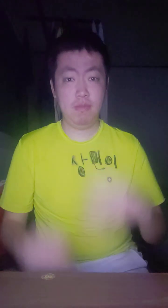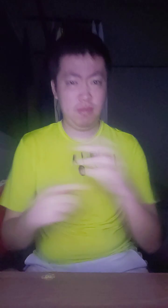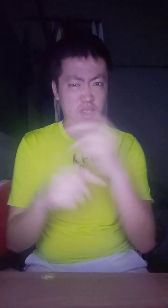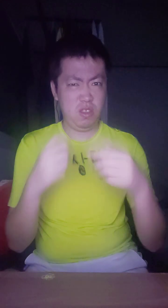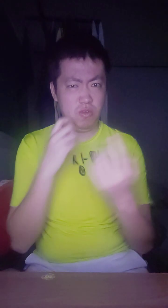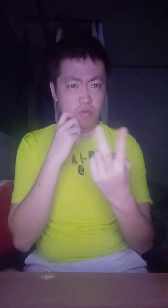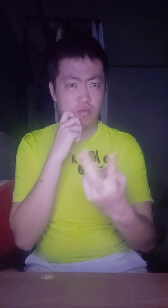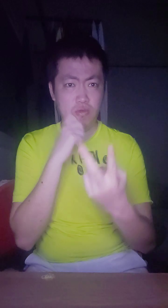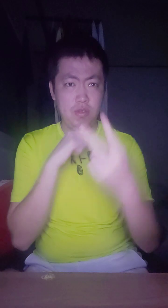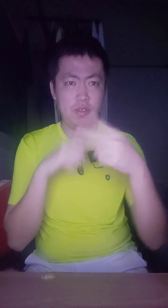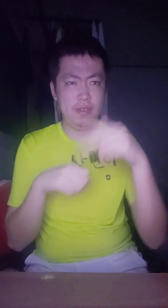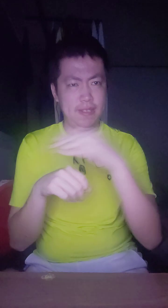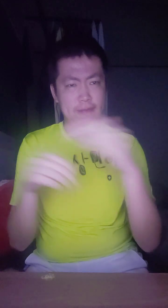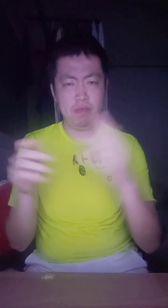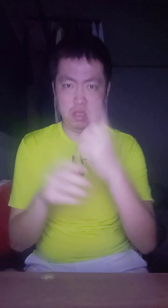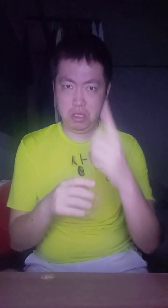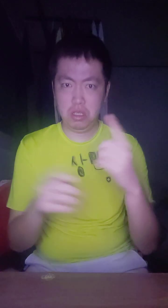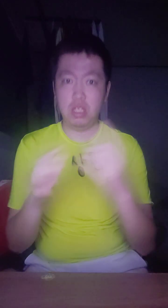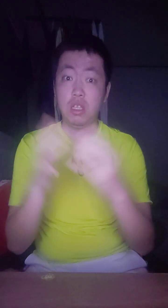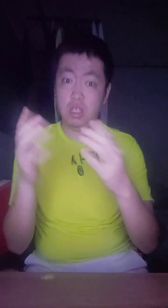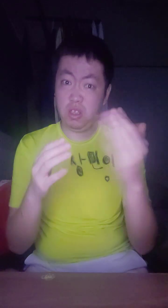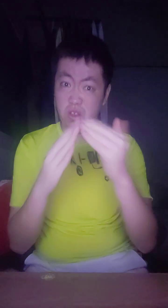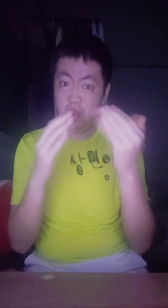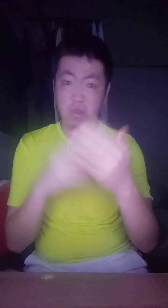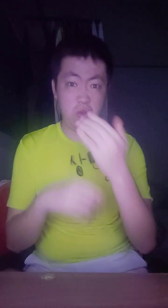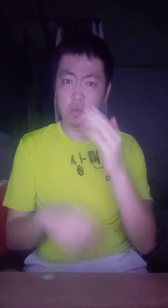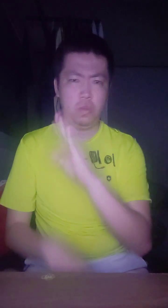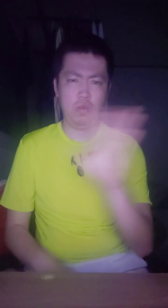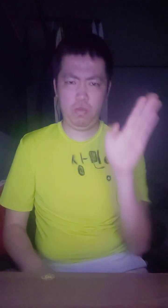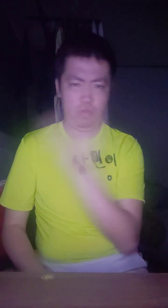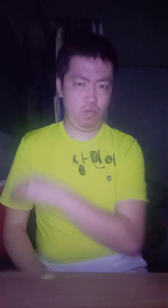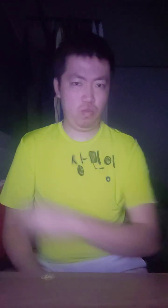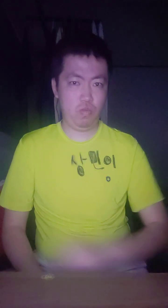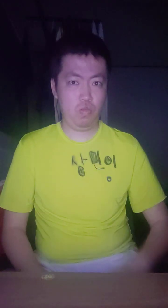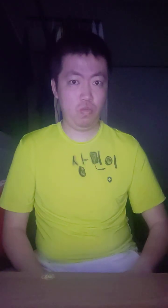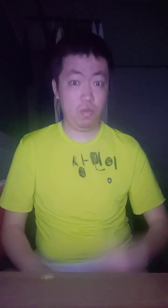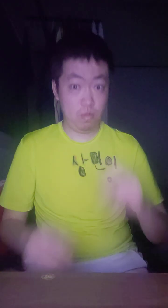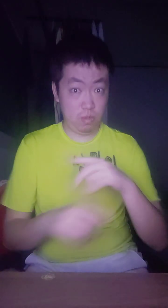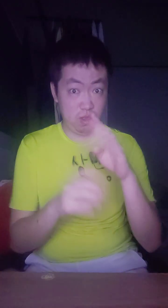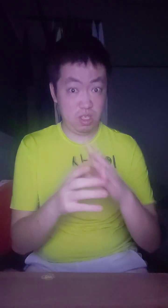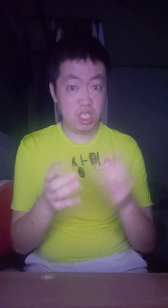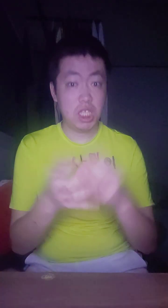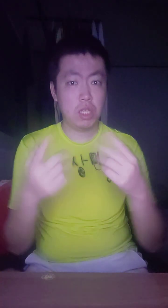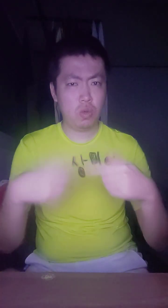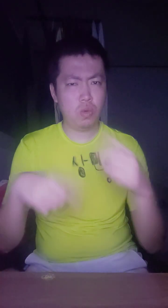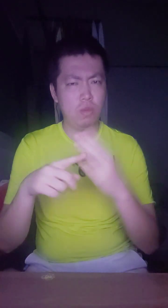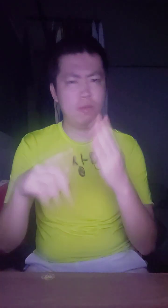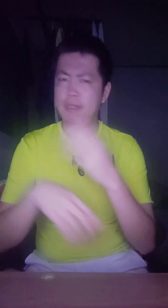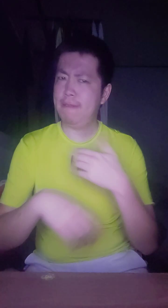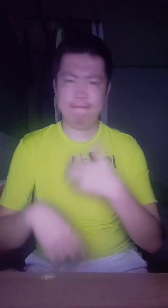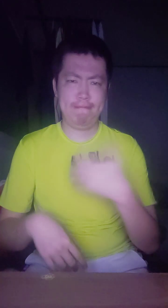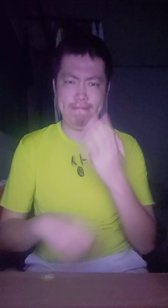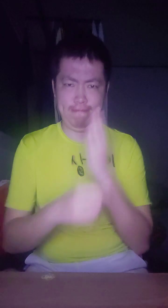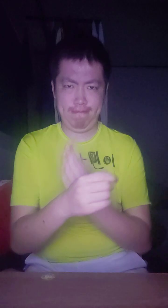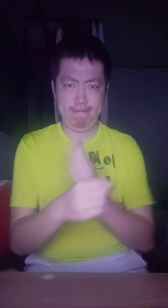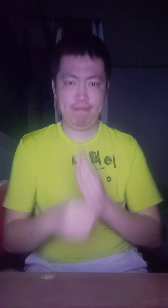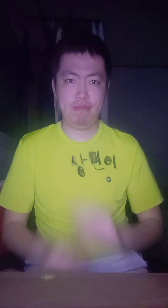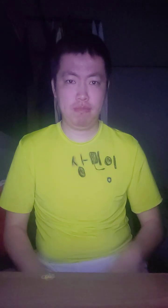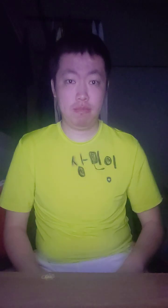중 2명은 이미 1년째 학교에 안 나오는 상황. 그들에게는 사실상 처벌이 아닌 셈입니다. 제가